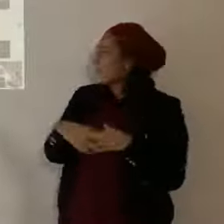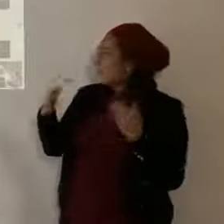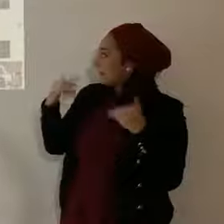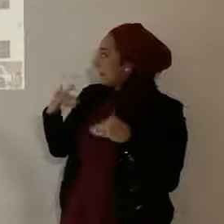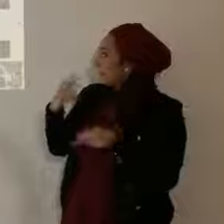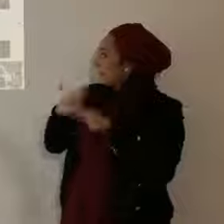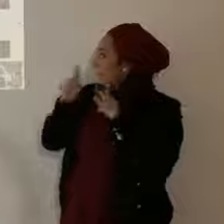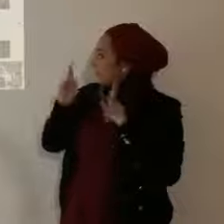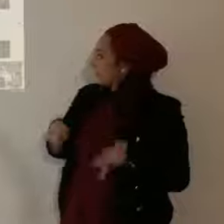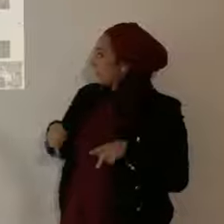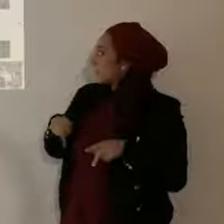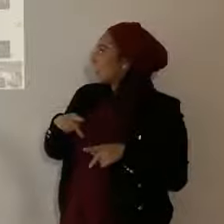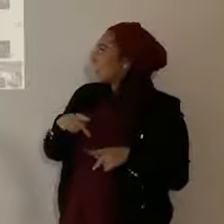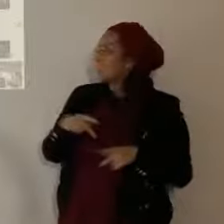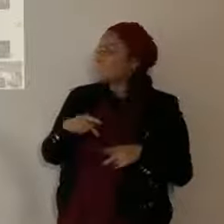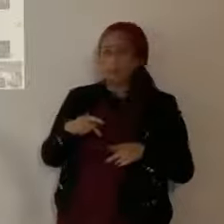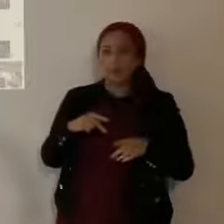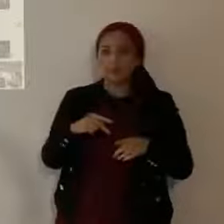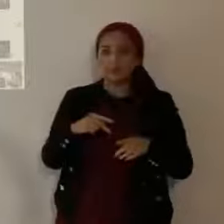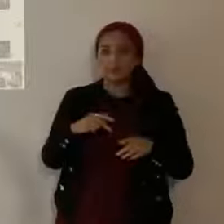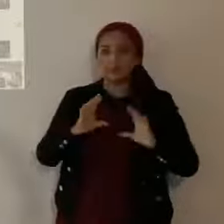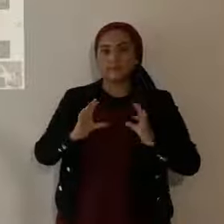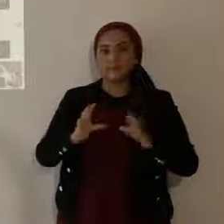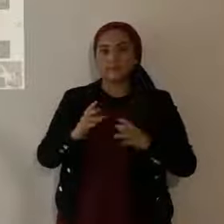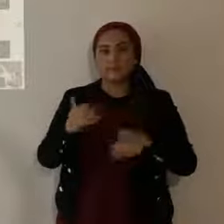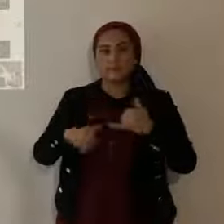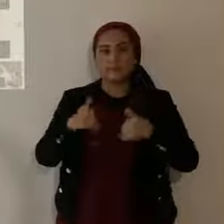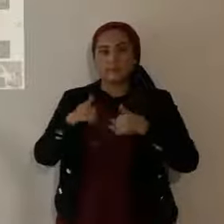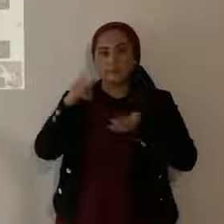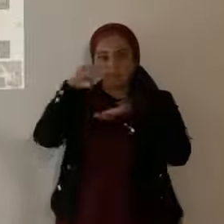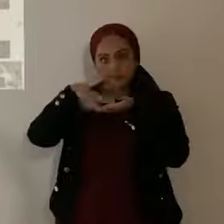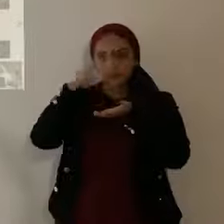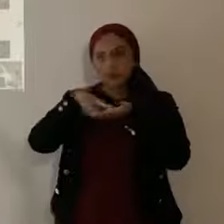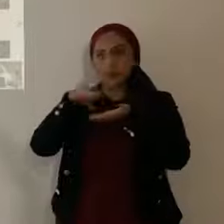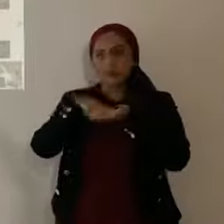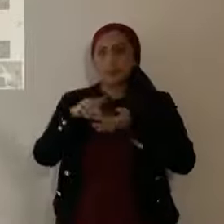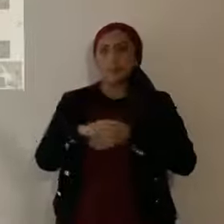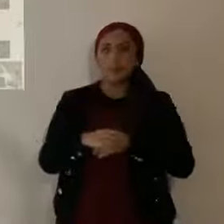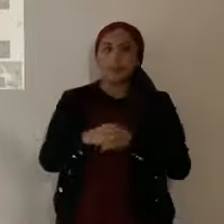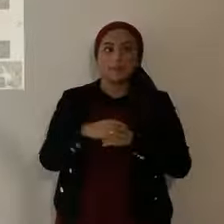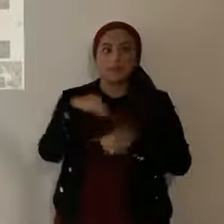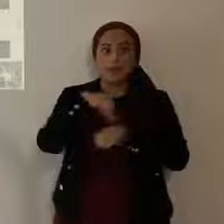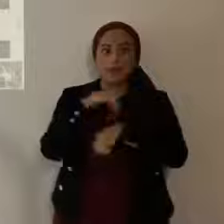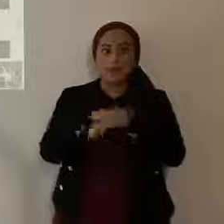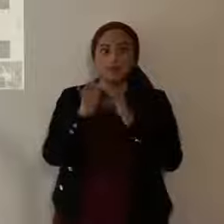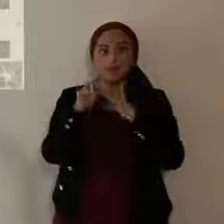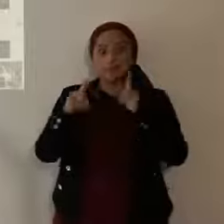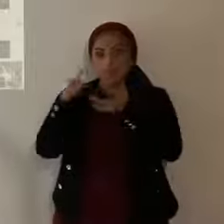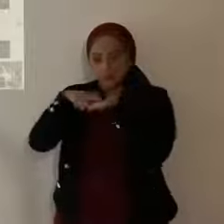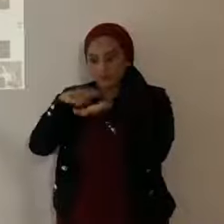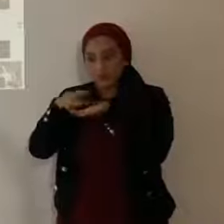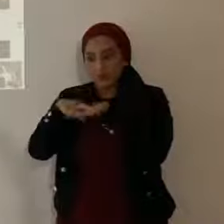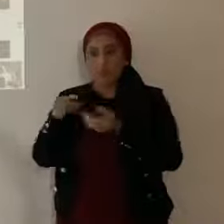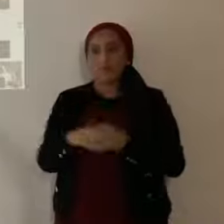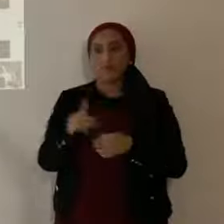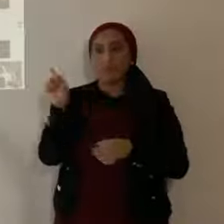un basquetbolista, eso es lo que están buscando las personas en internet. Y esto es en Israel, si ustedes